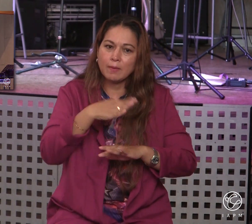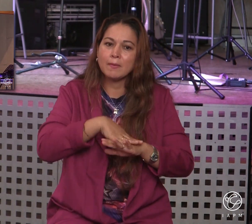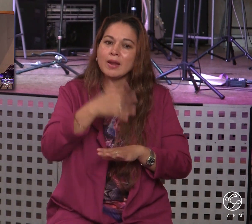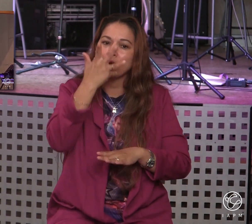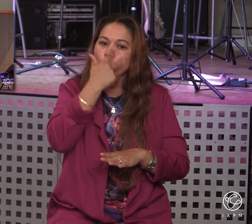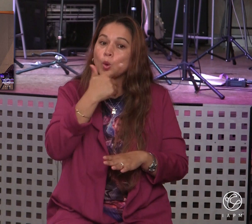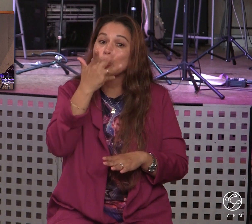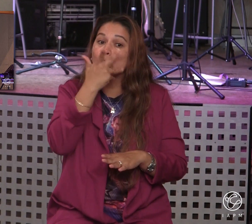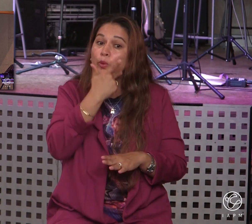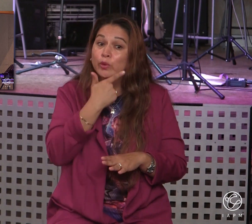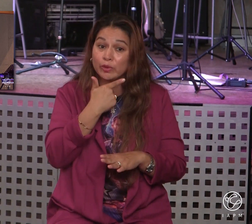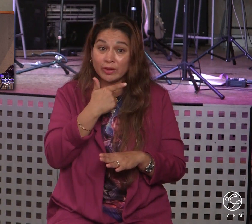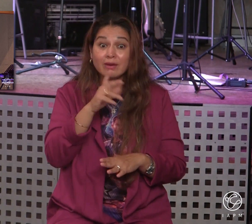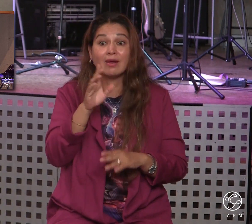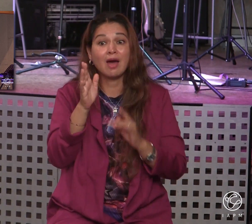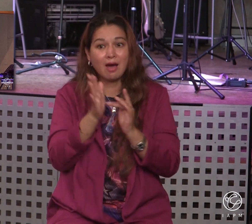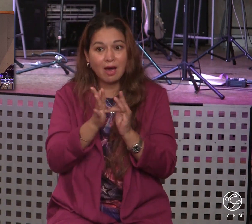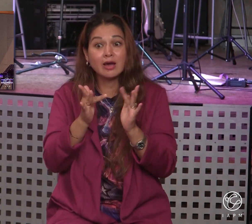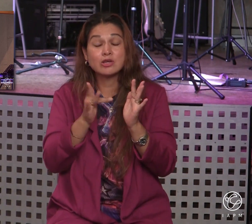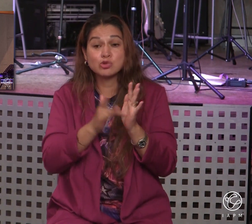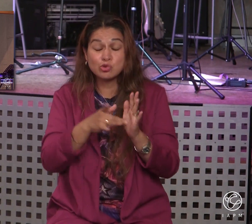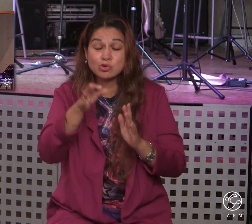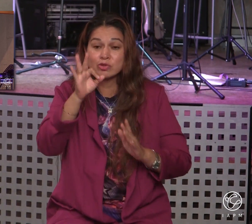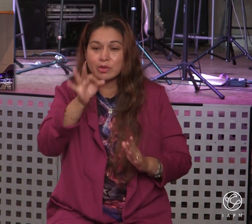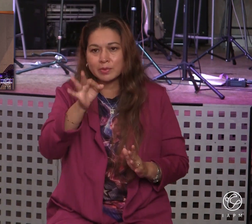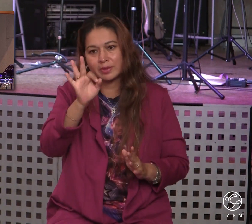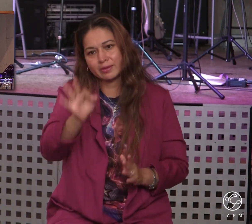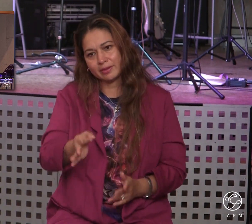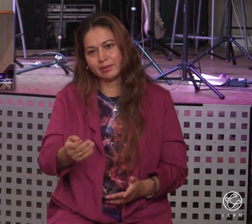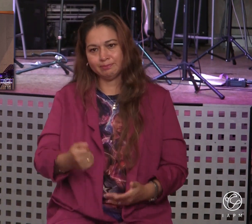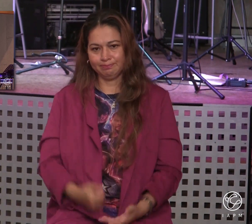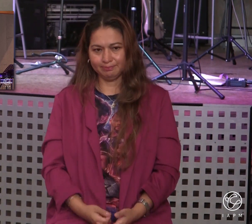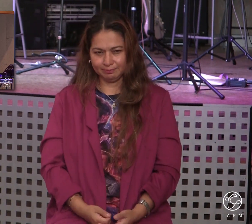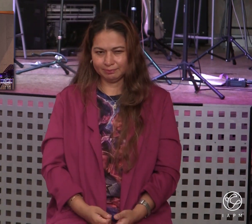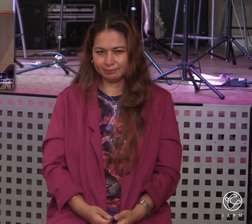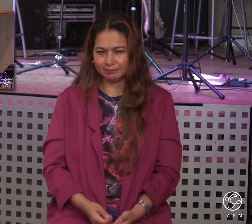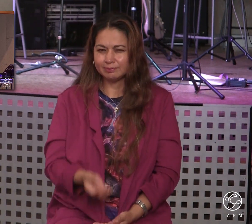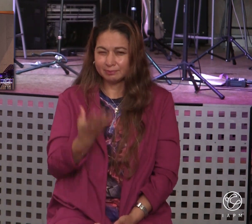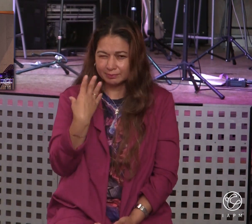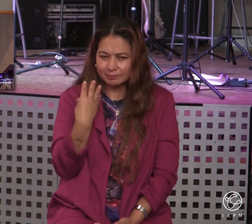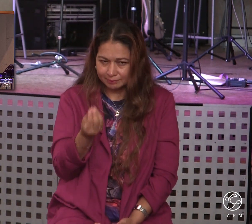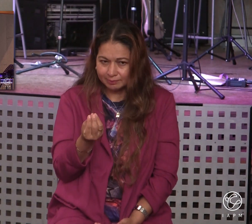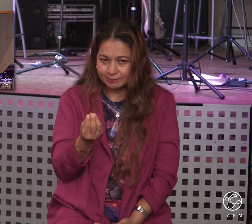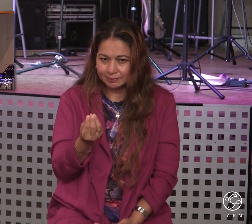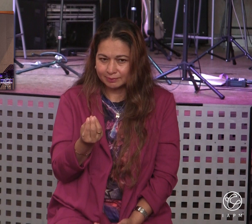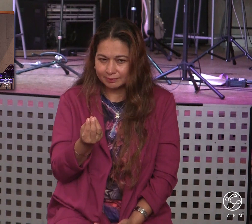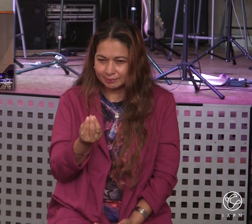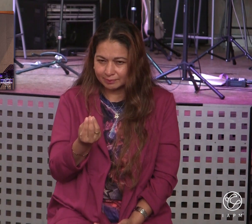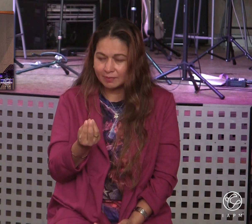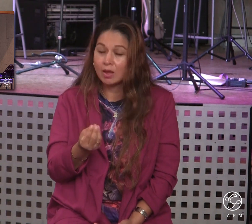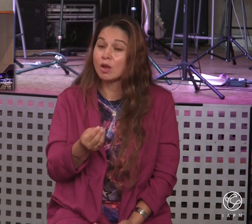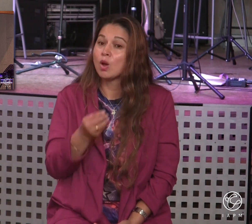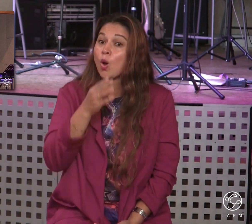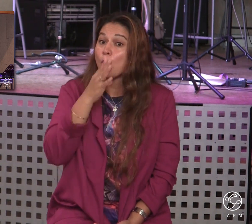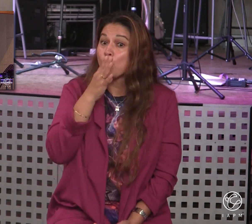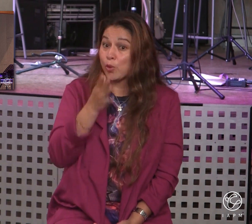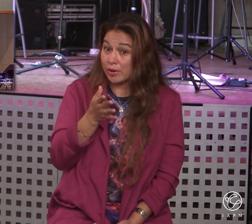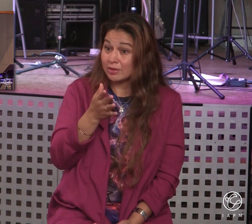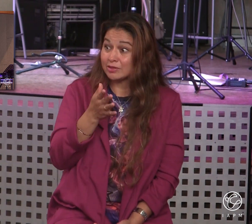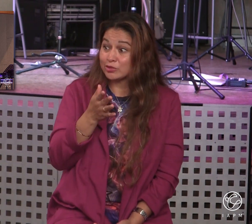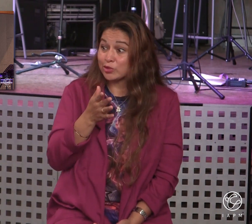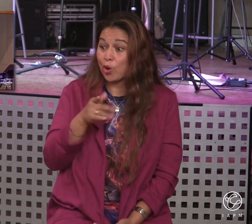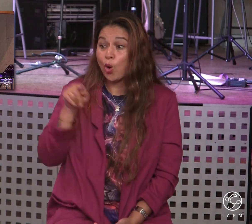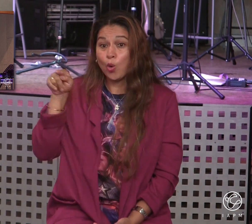¿Estáis ahí todavía conmigo o os he liado mucho? Estáis conmigo, ¿no? Por eso es que ahora viene la